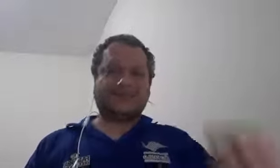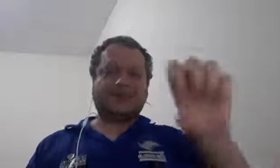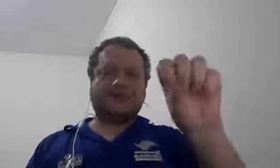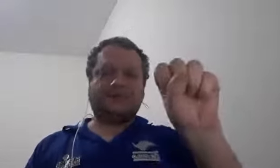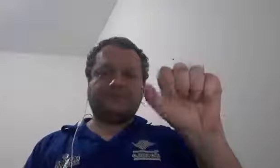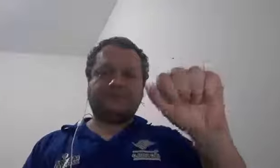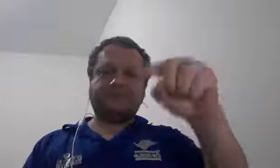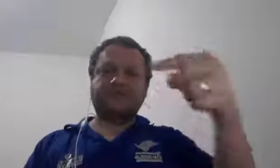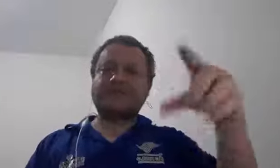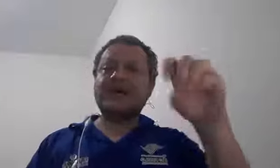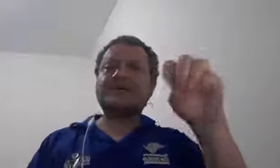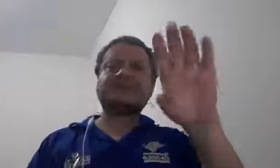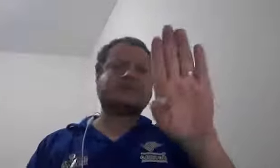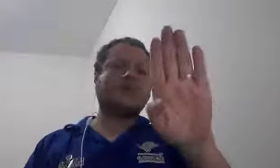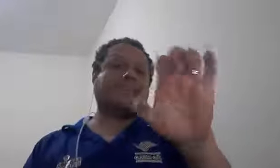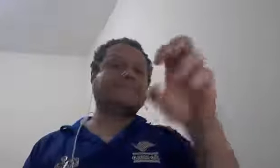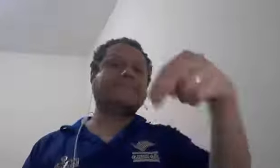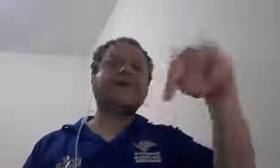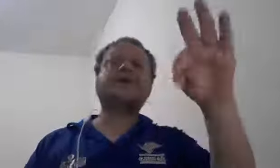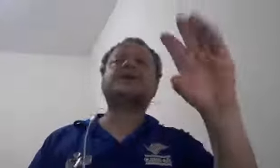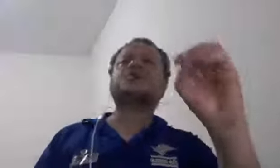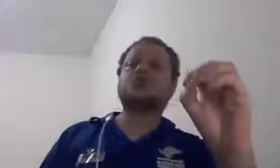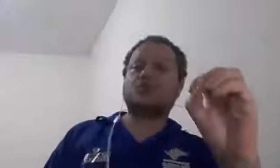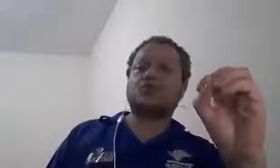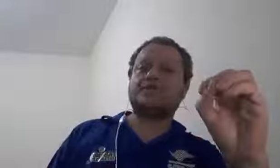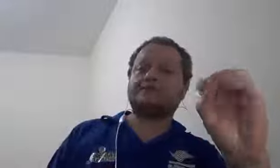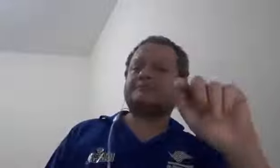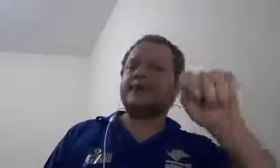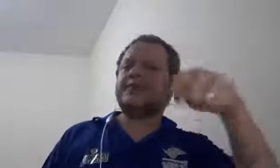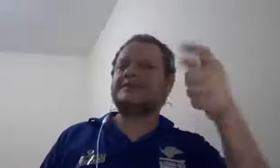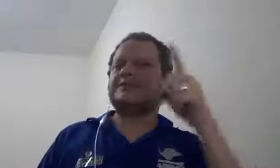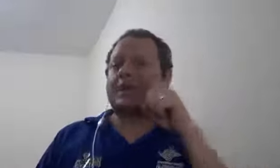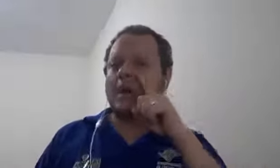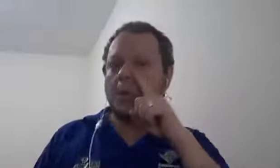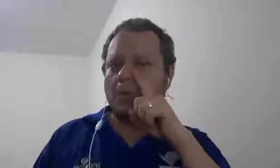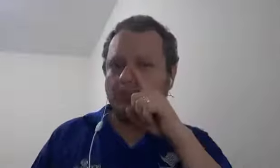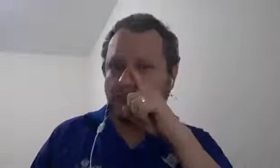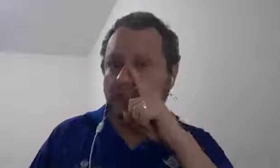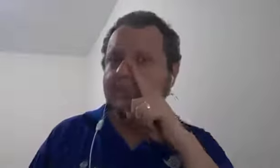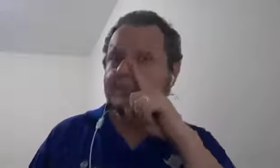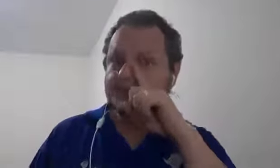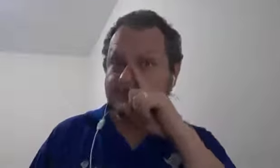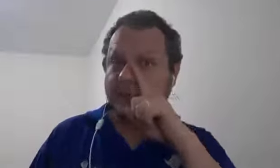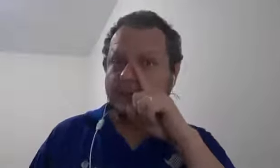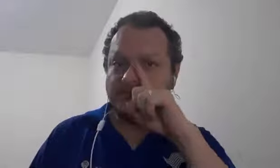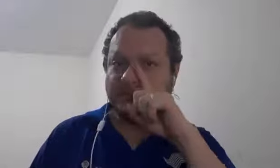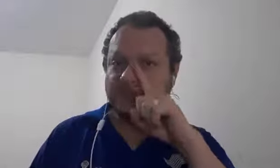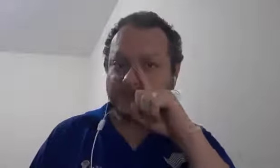Estação, São Bento. Sinal, São Bento.